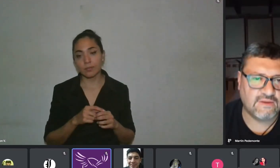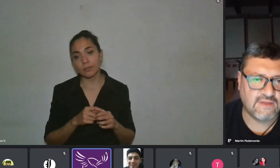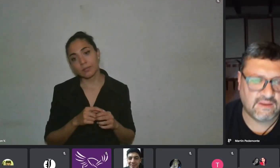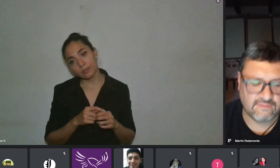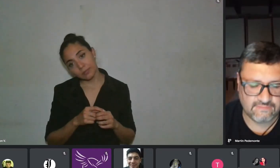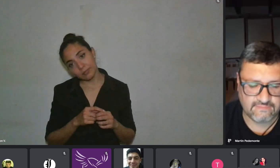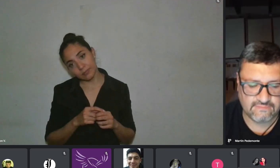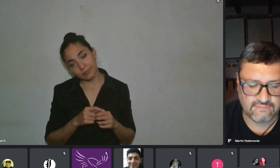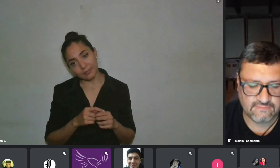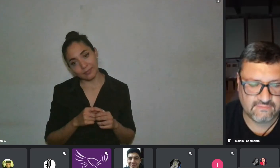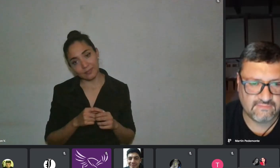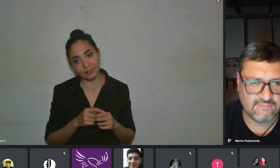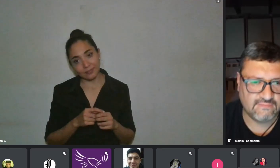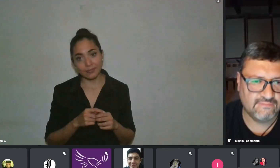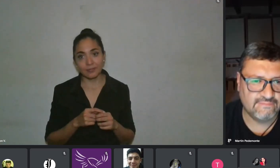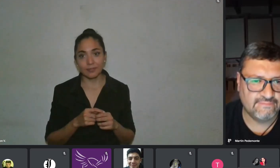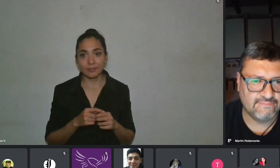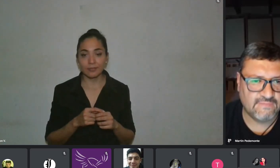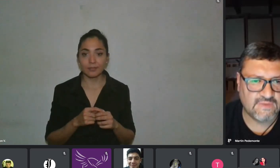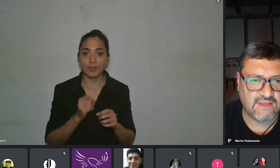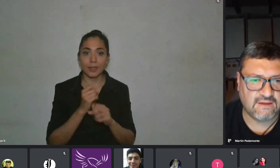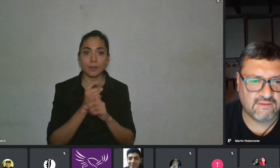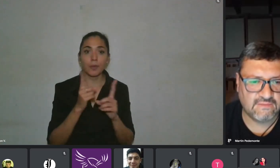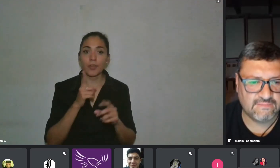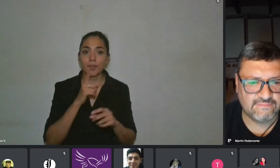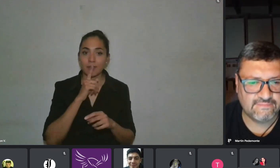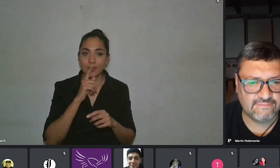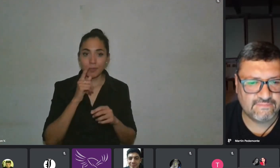sé profe, ¿eh? qué. claro, no se le escucha.